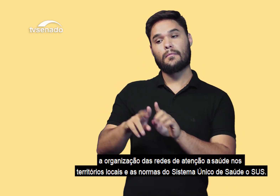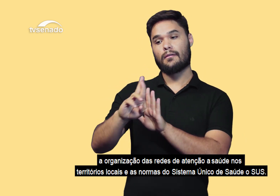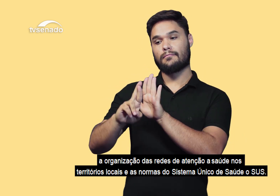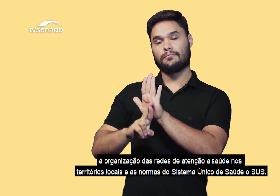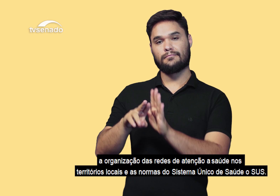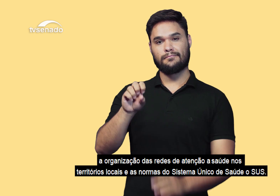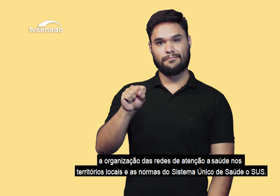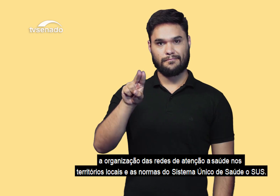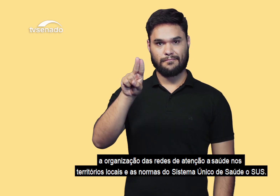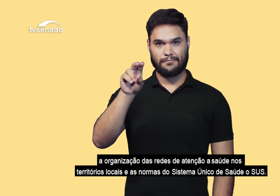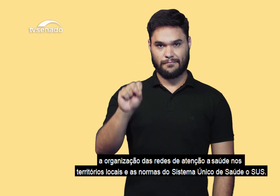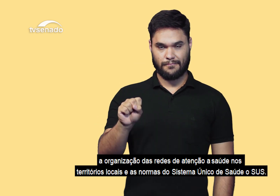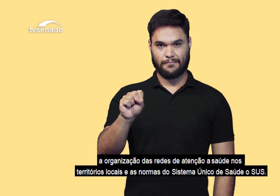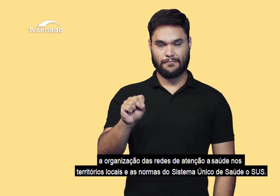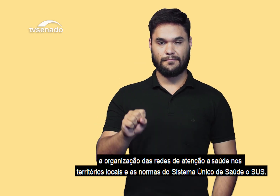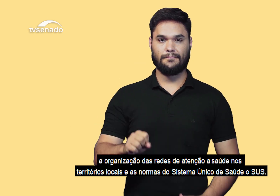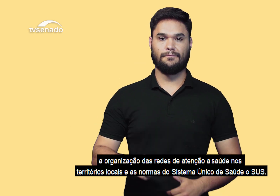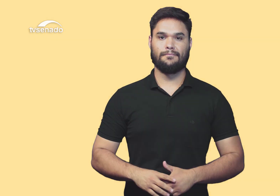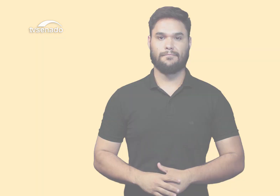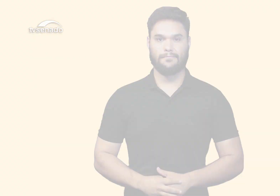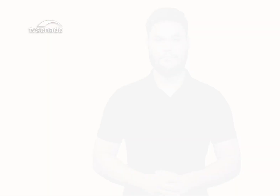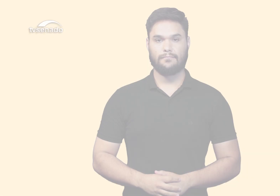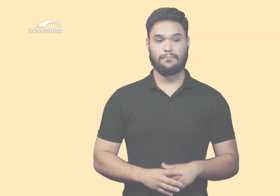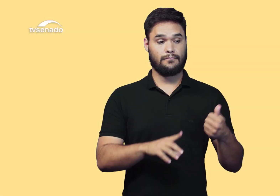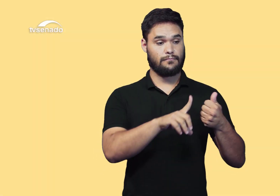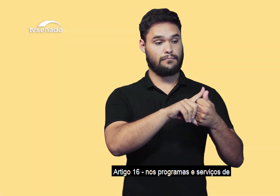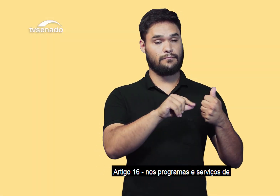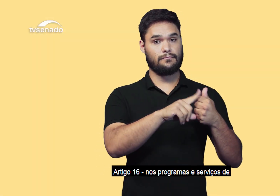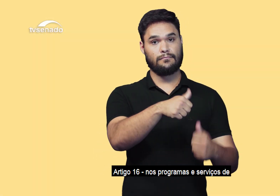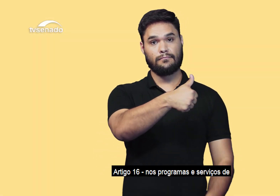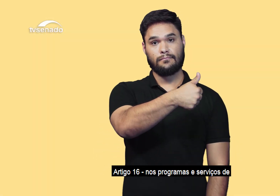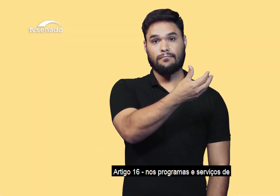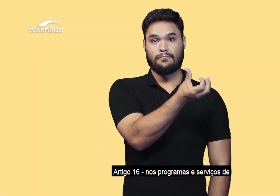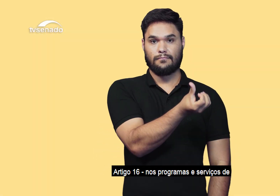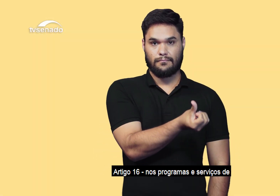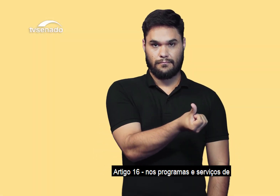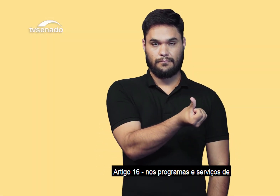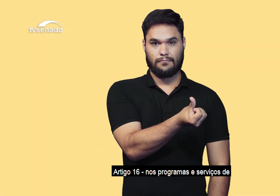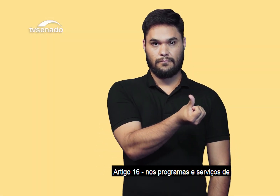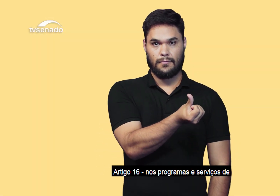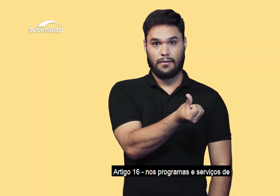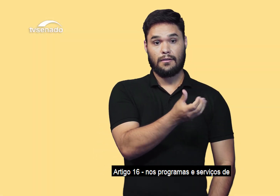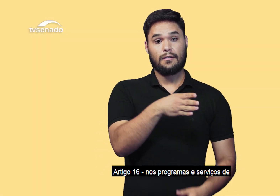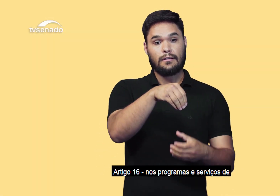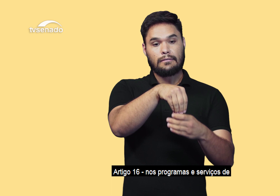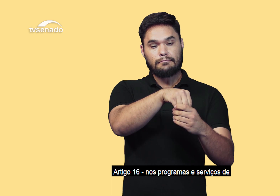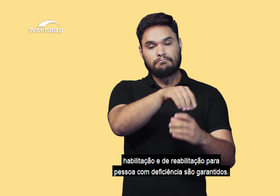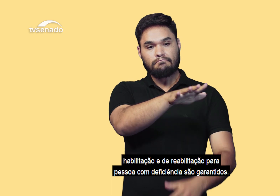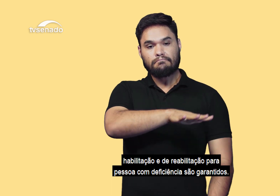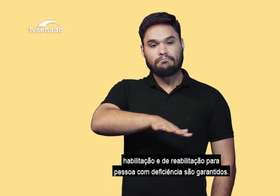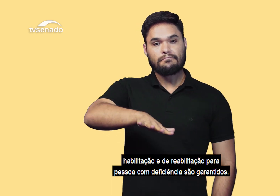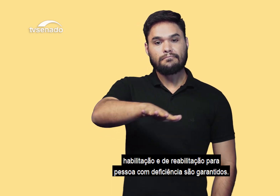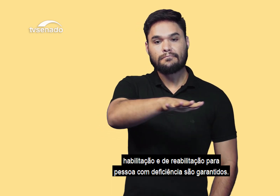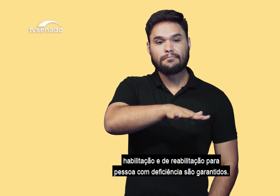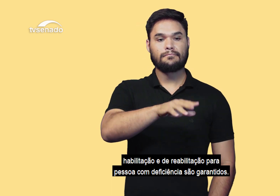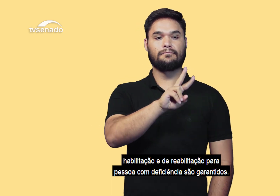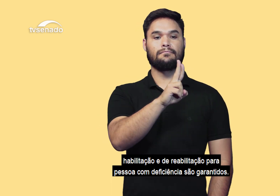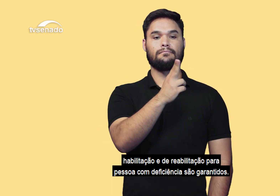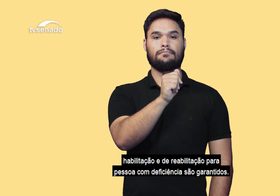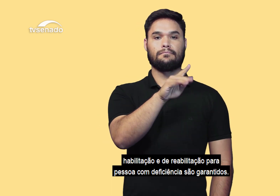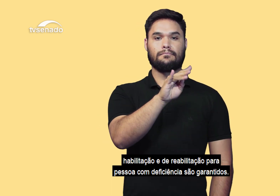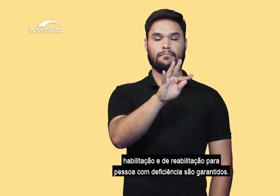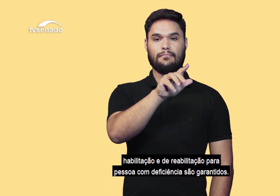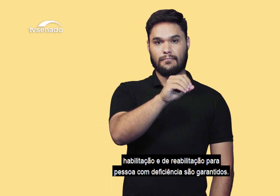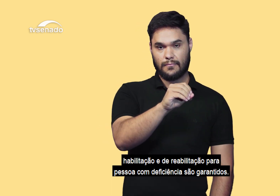normas do Sistema Único de Saúde, o SUS. Artigo 16. Nos programas e serviços de habilitação e de